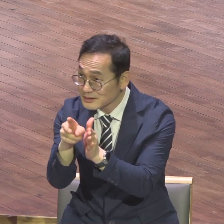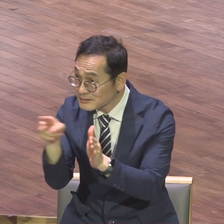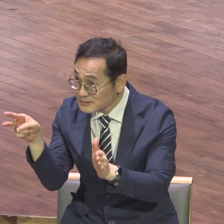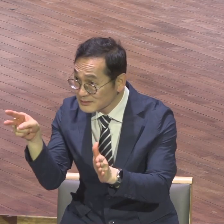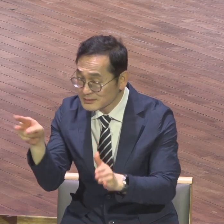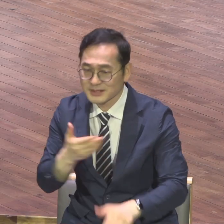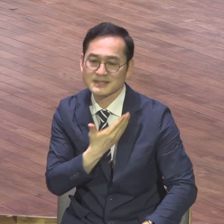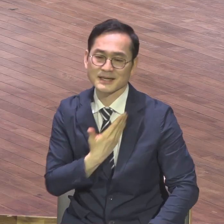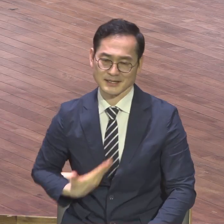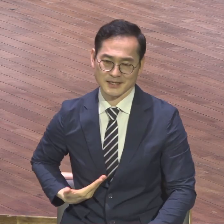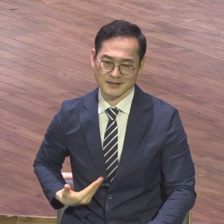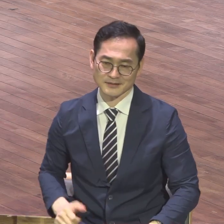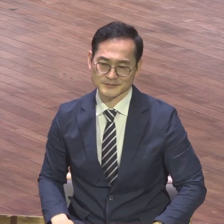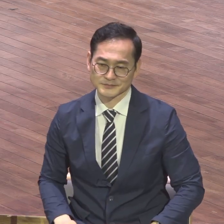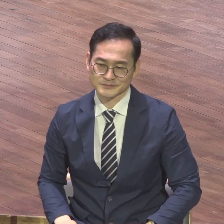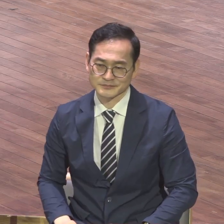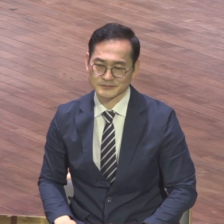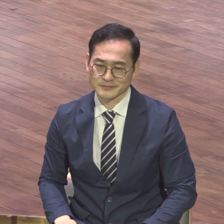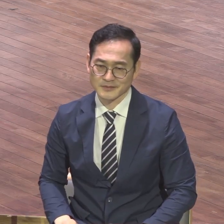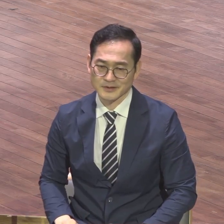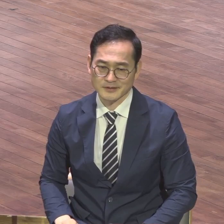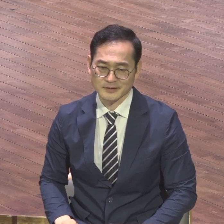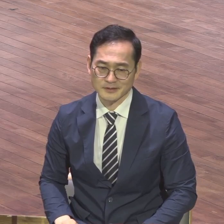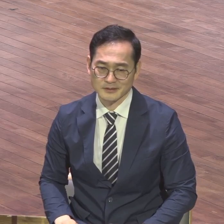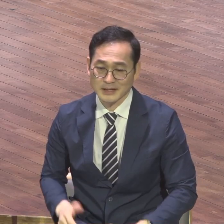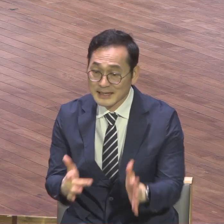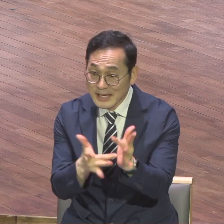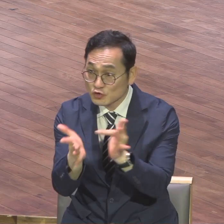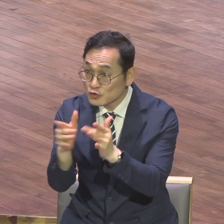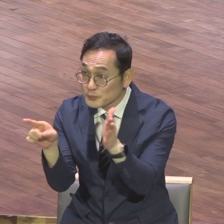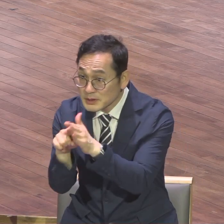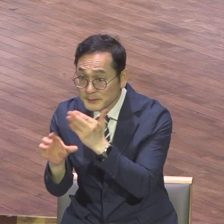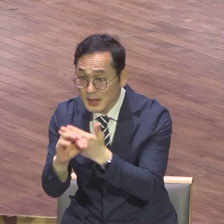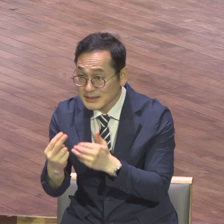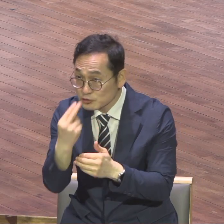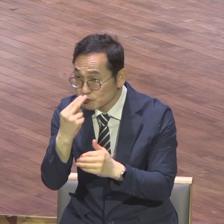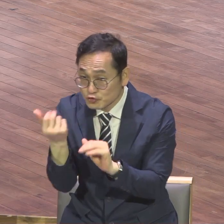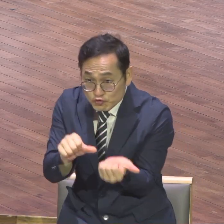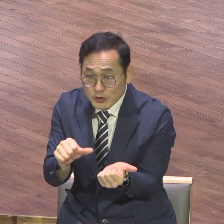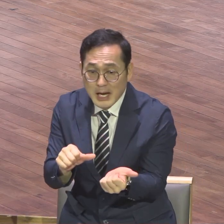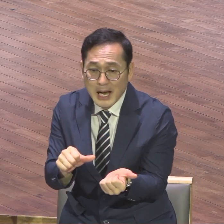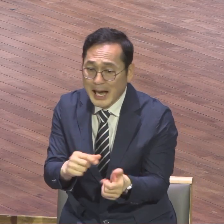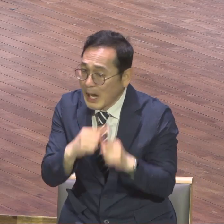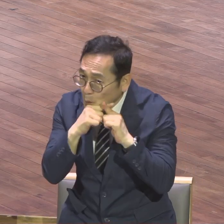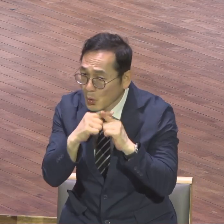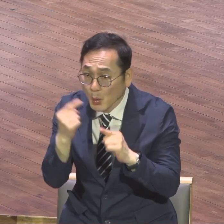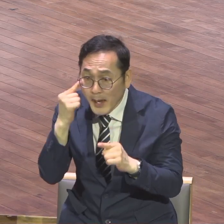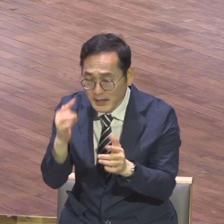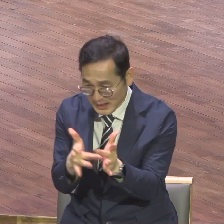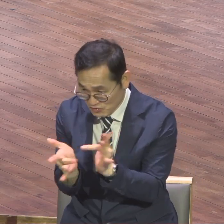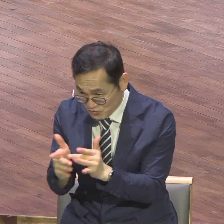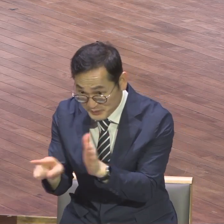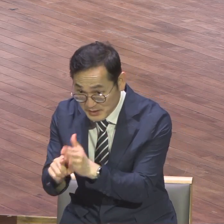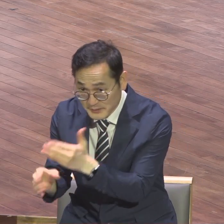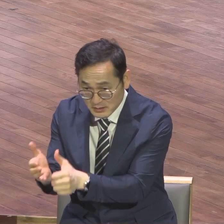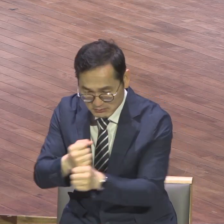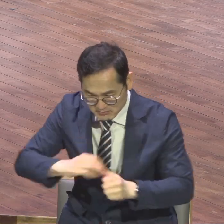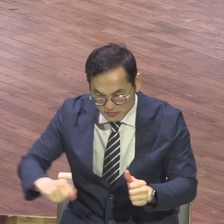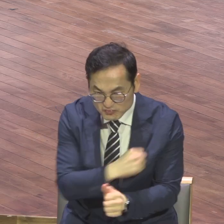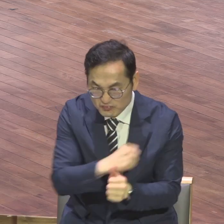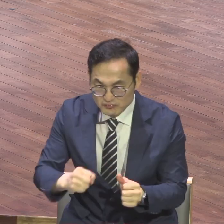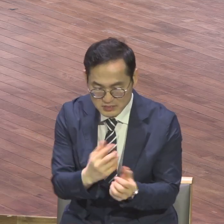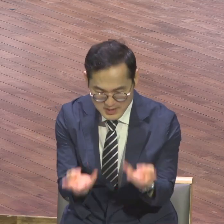그 자체가 생명 근거예요. 예수 믿으면 가두든지 죽여버립니다. 그러니까 예수 믿는다